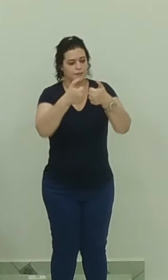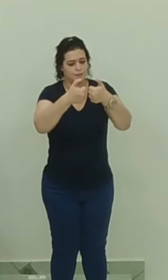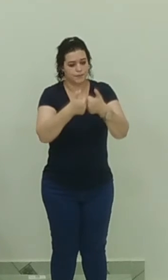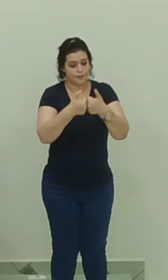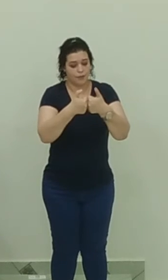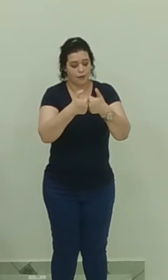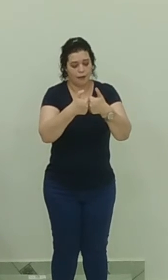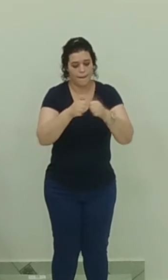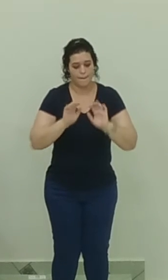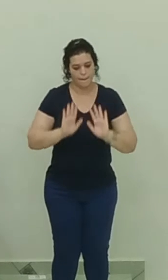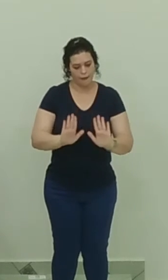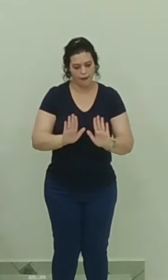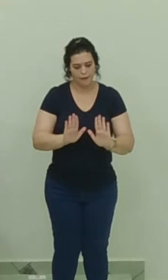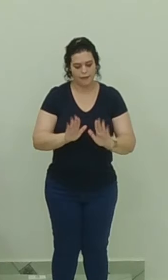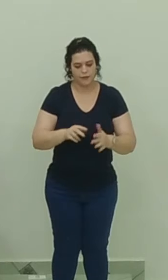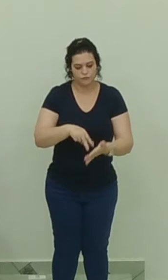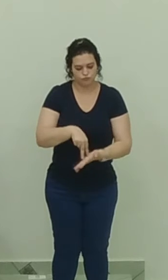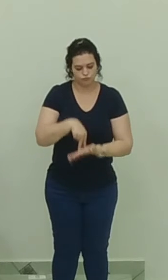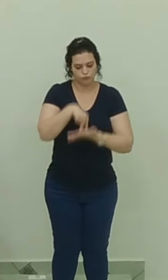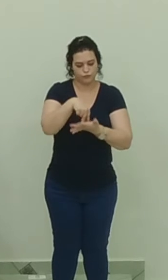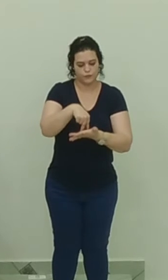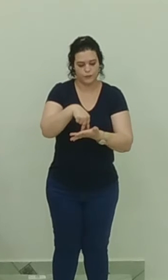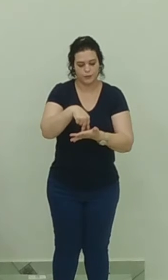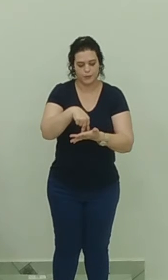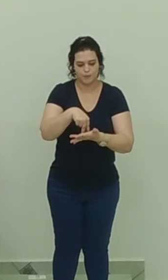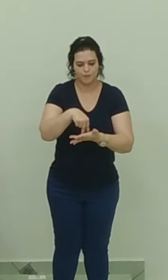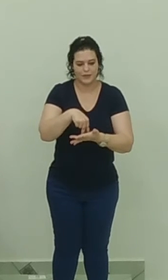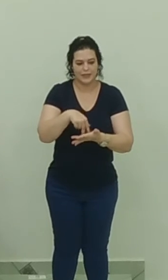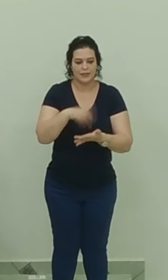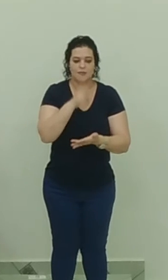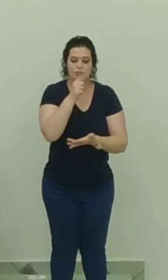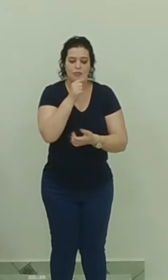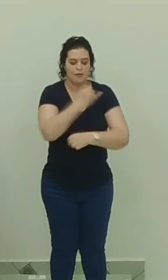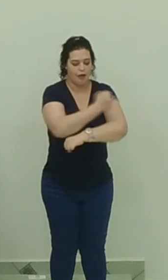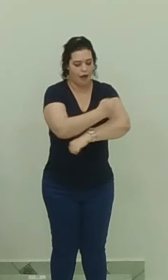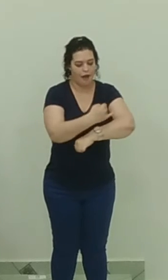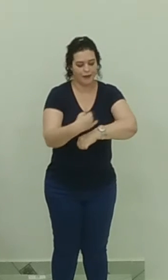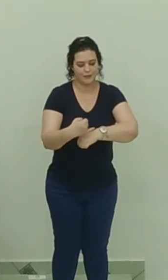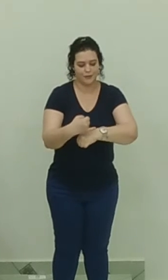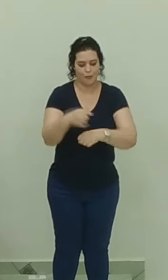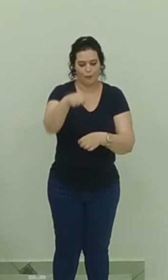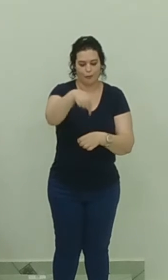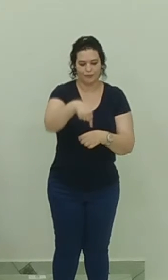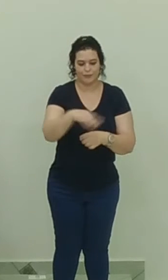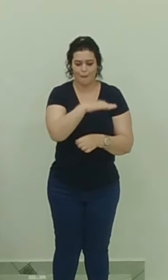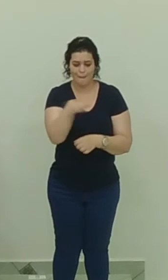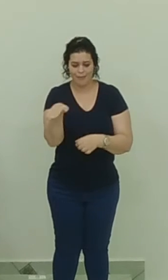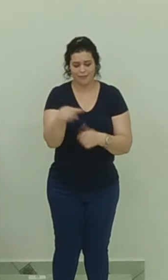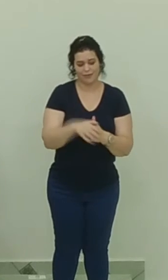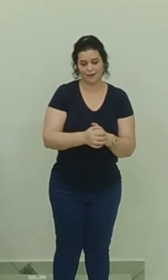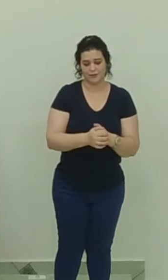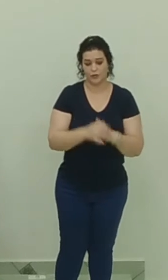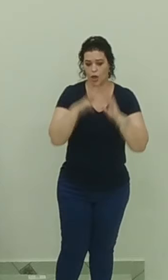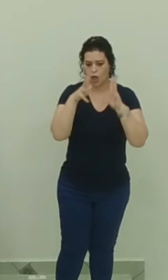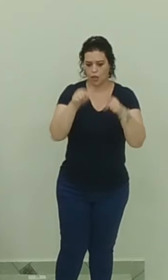pararam firmes no meio do Jordão, e todo Israel